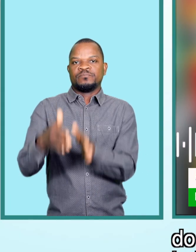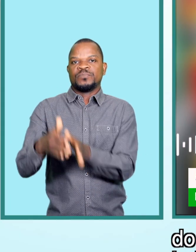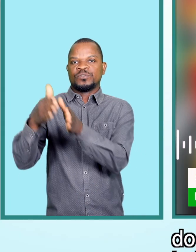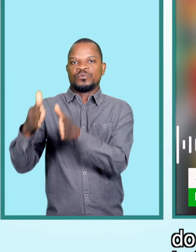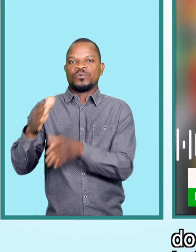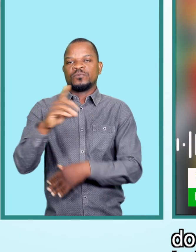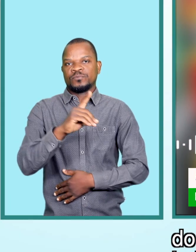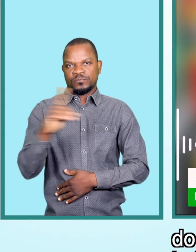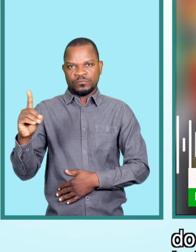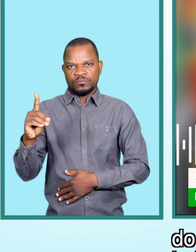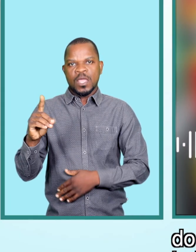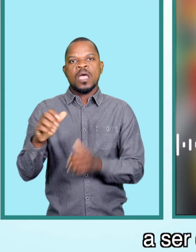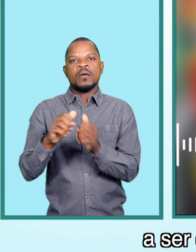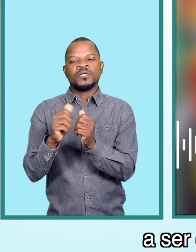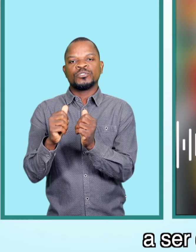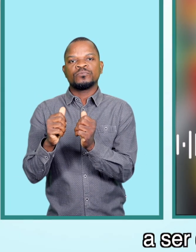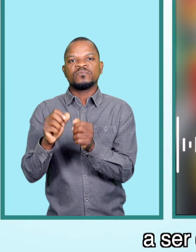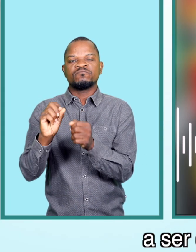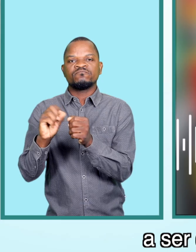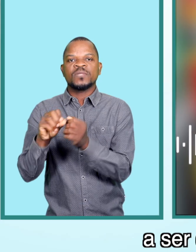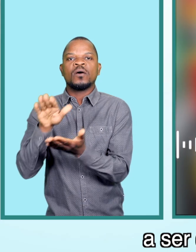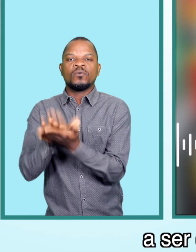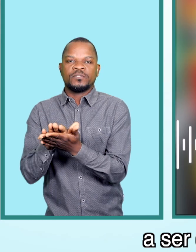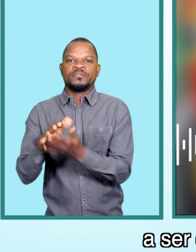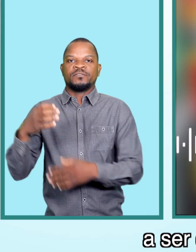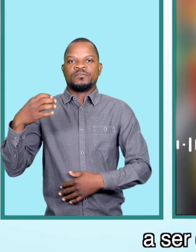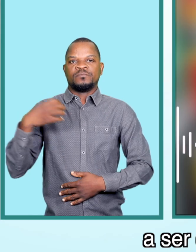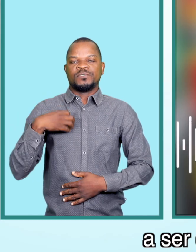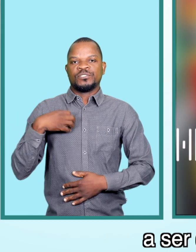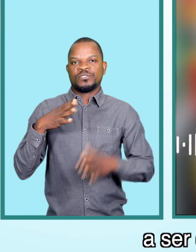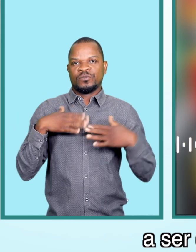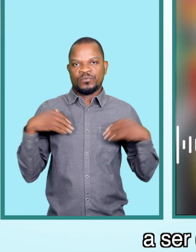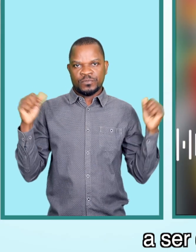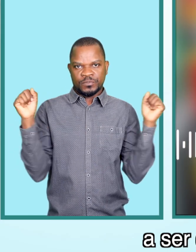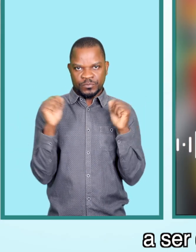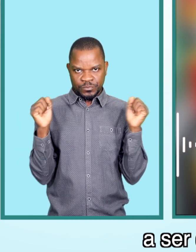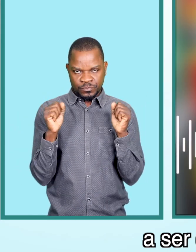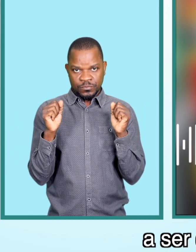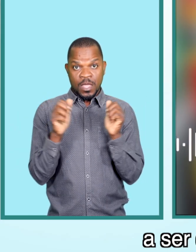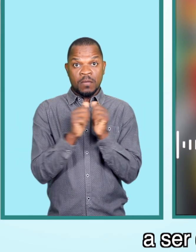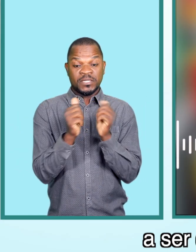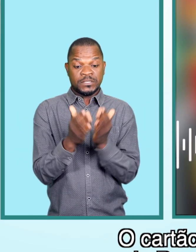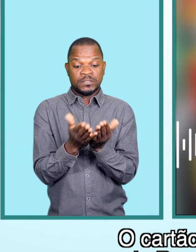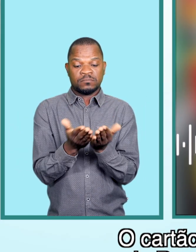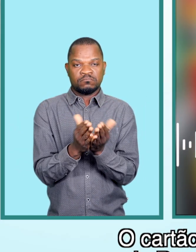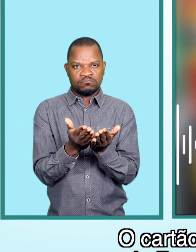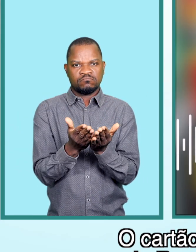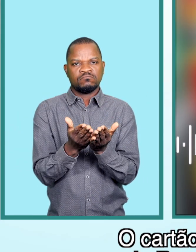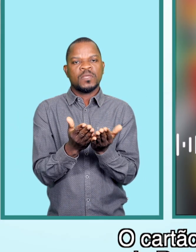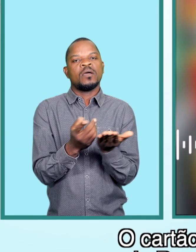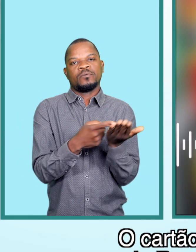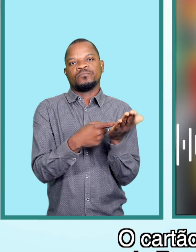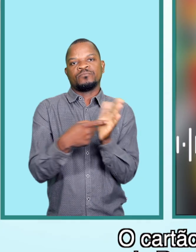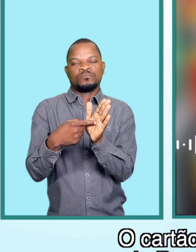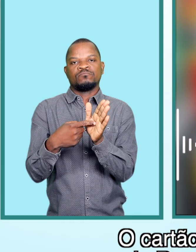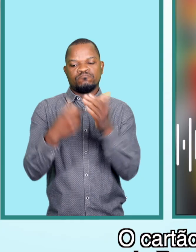Identificação da Pessoa com Deficiência, a ser emitido pelo Ministério que superintende a área da saúde. O cartão